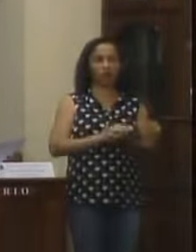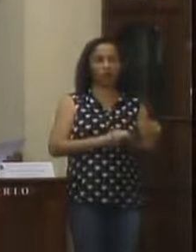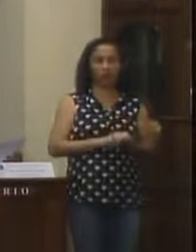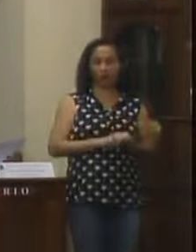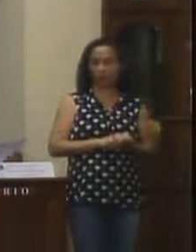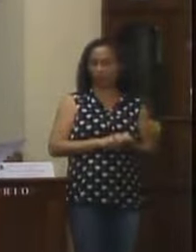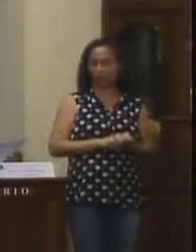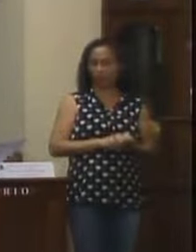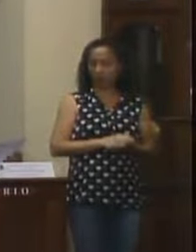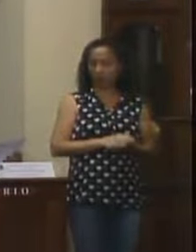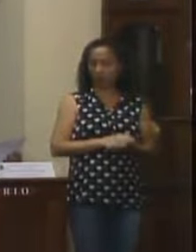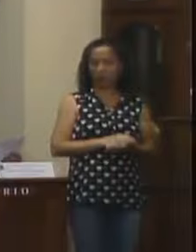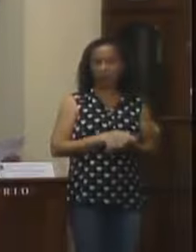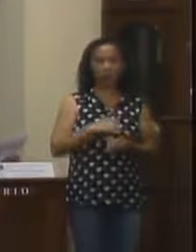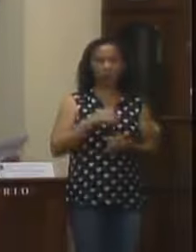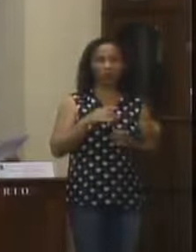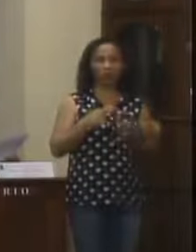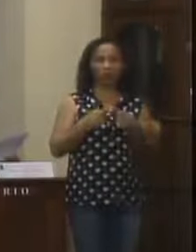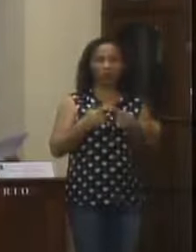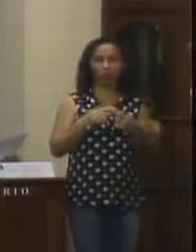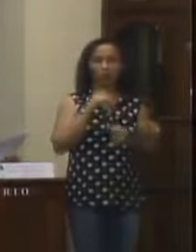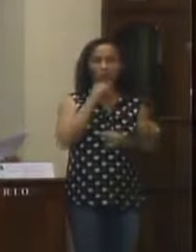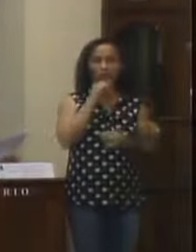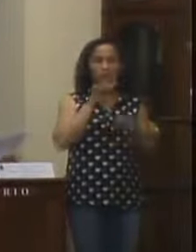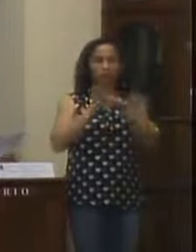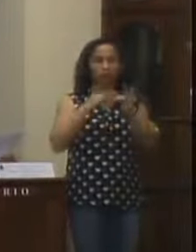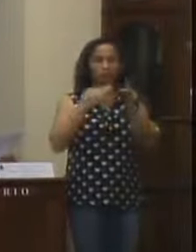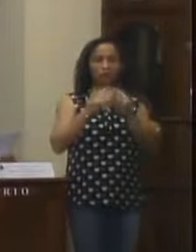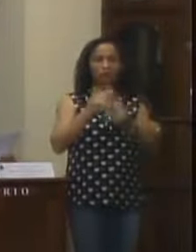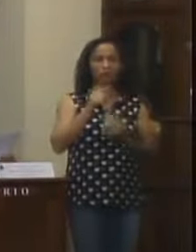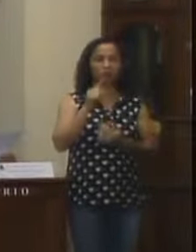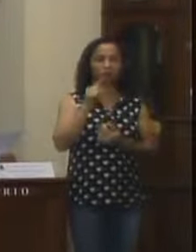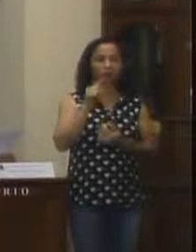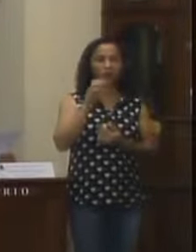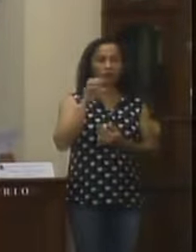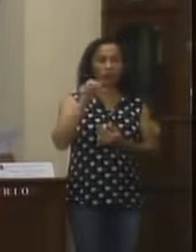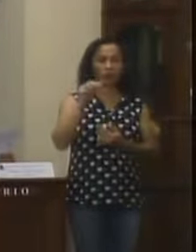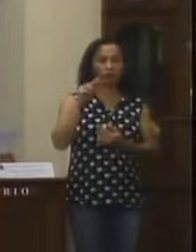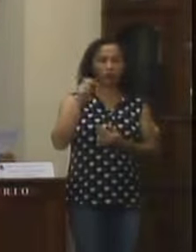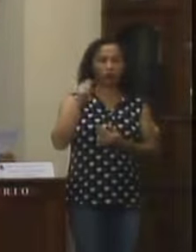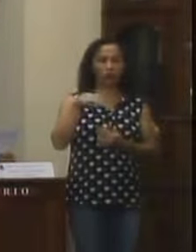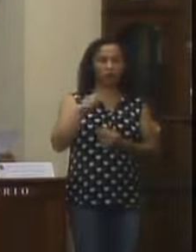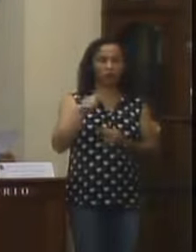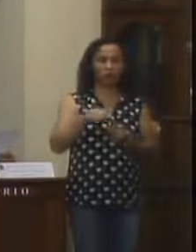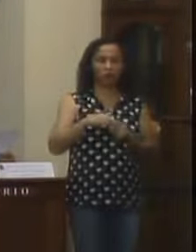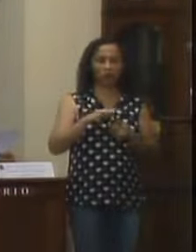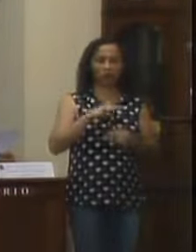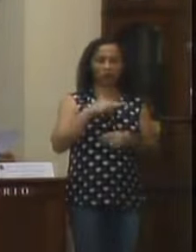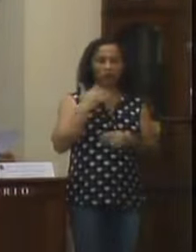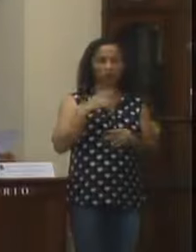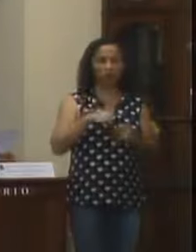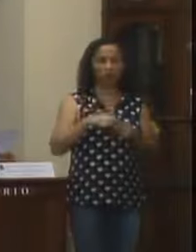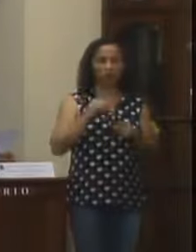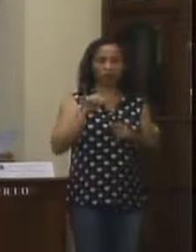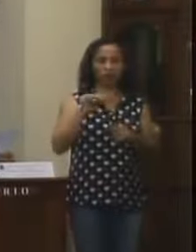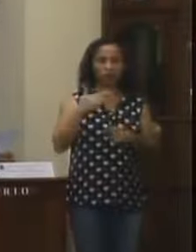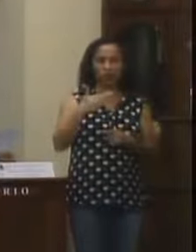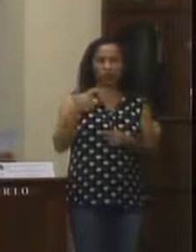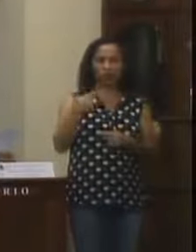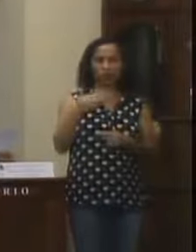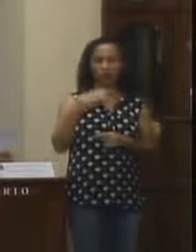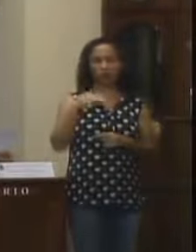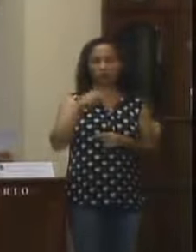contendo moção de pesar à família da senhora Giovana Carla de Souza Augusto pelo falecimento ocorrido no dia